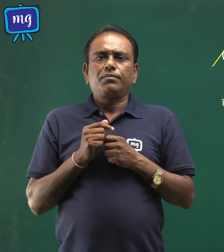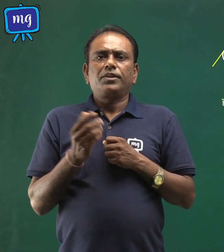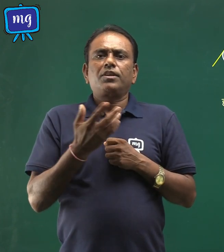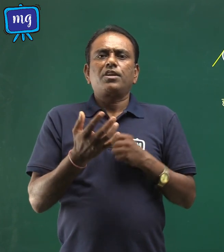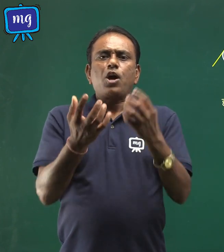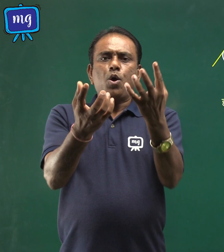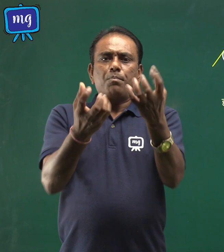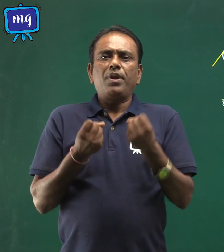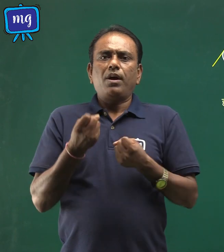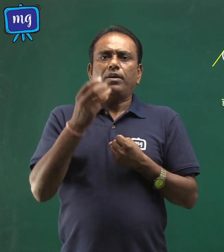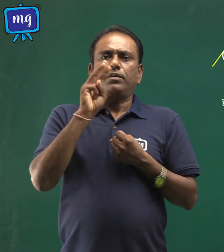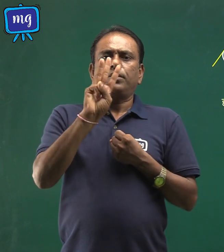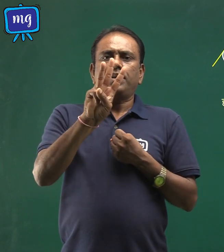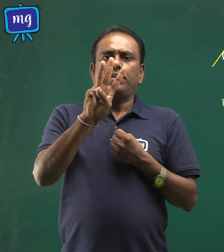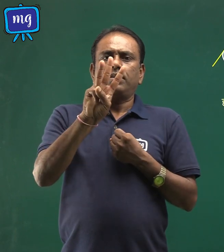क्या मिला? तीन,